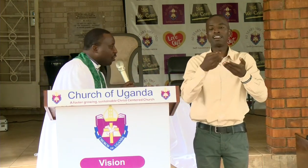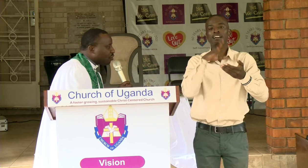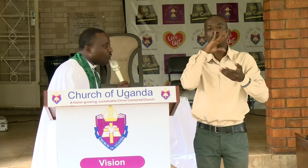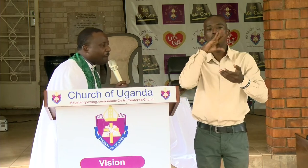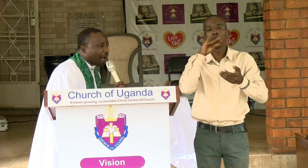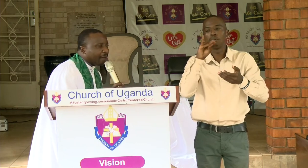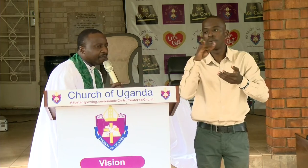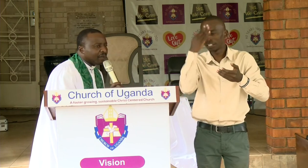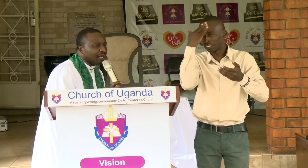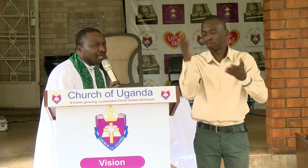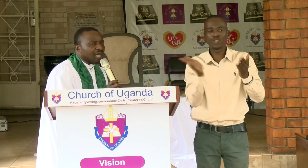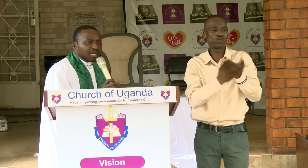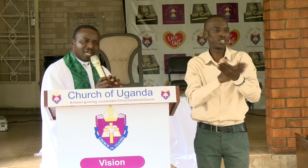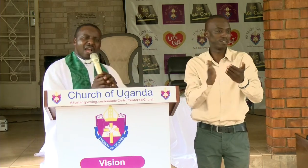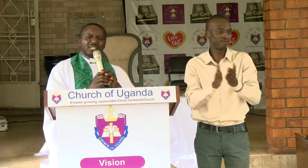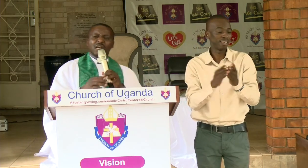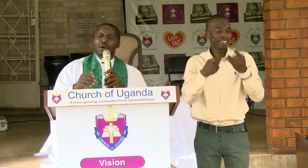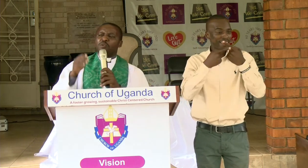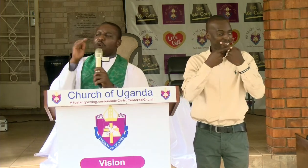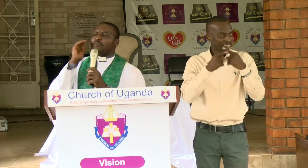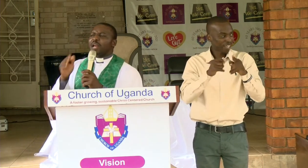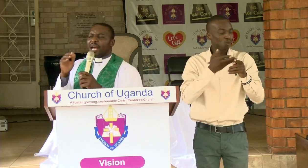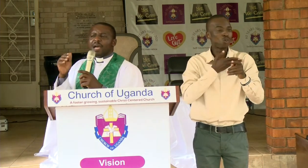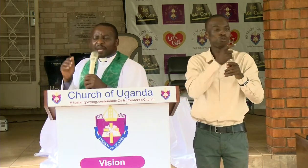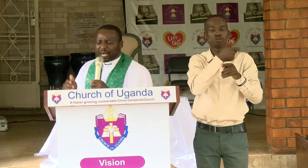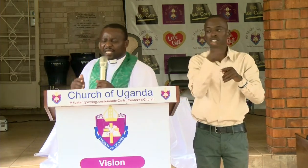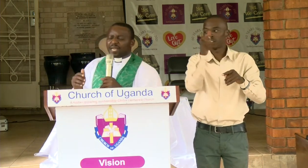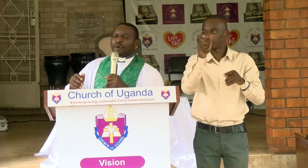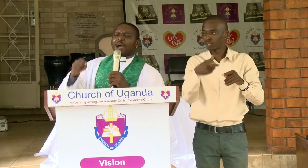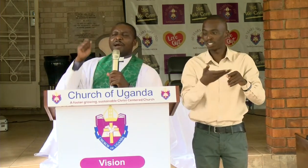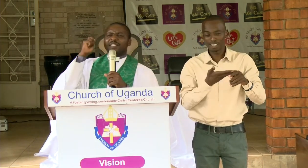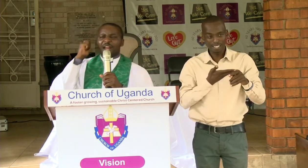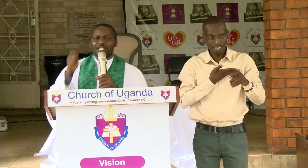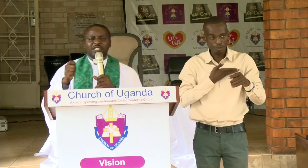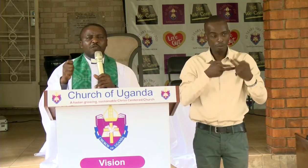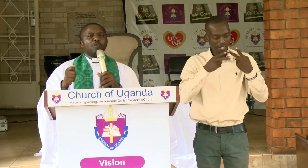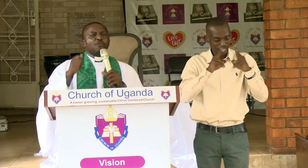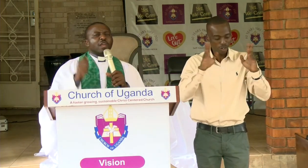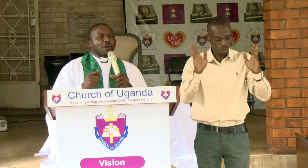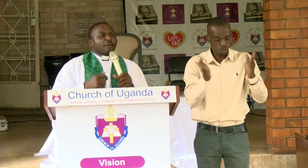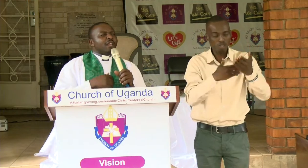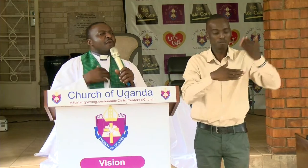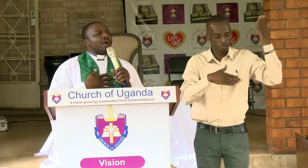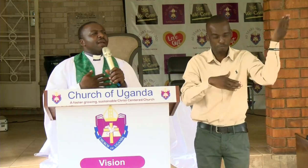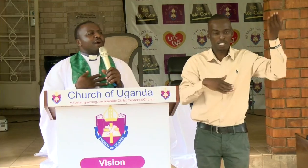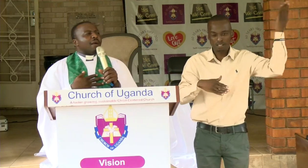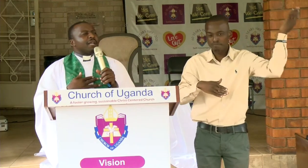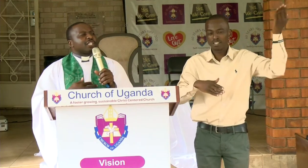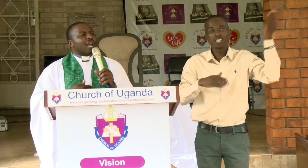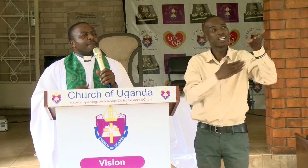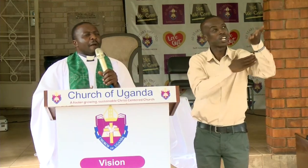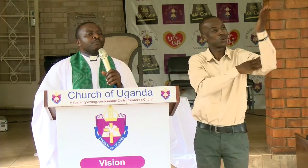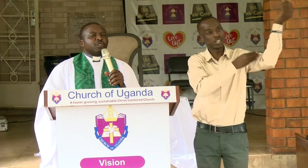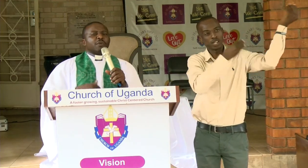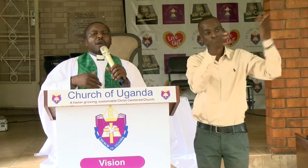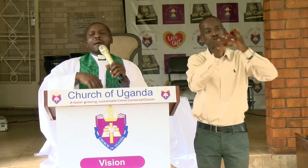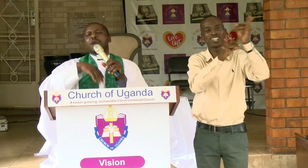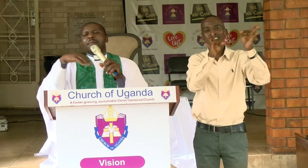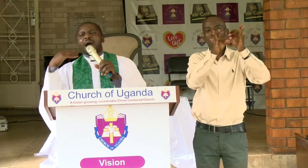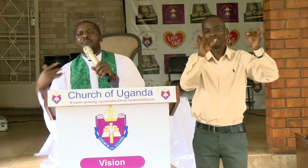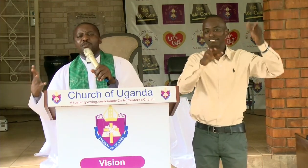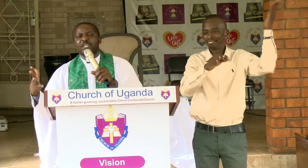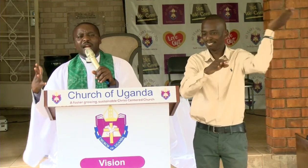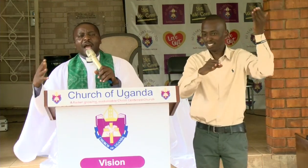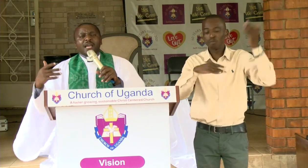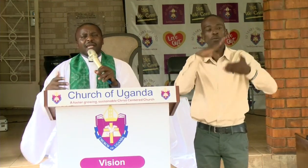ng'ekikere ekidoodooma. Naye ate nga waliwo omulala nga ye bw'aba atandise kubuulira, oboolyawo nga ye Mukama kyeyampa nti weba